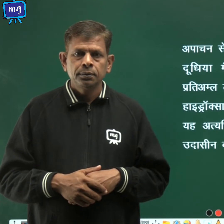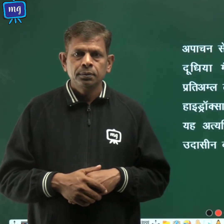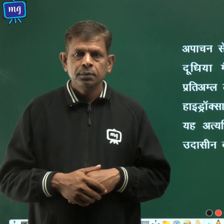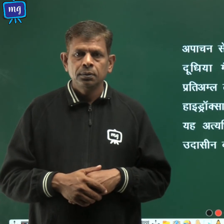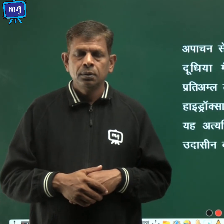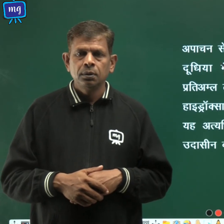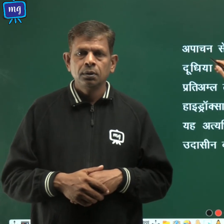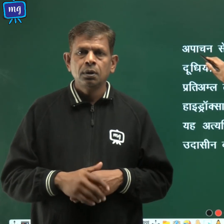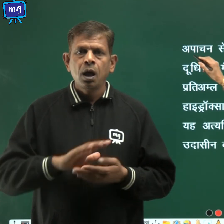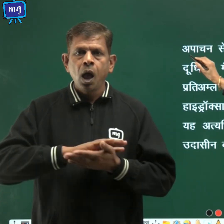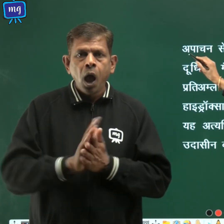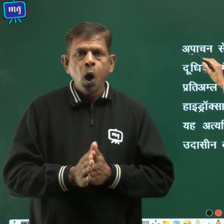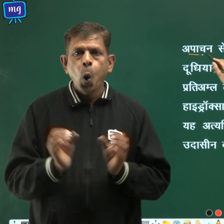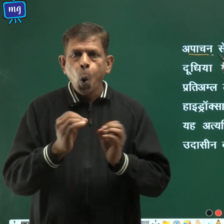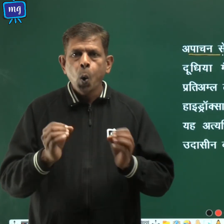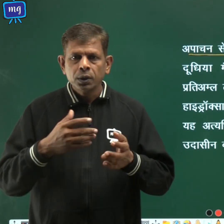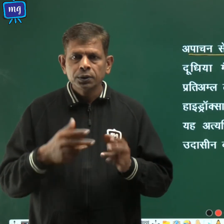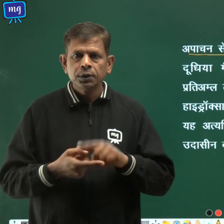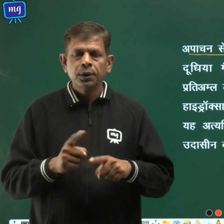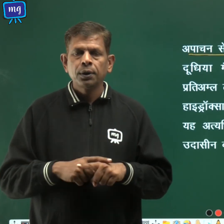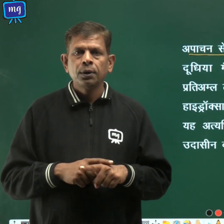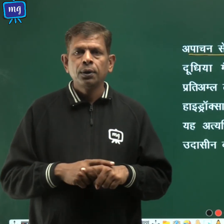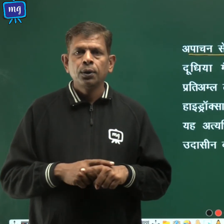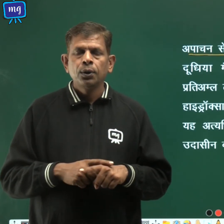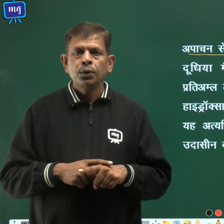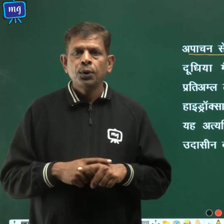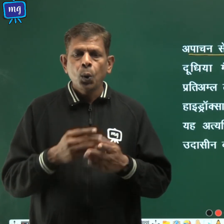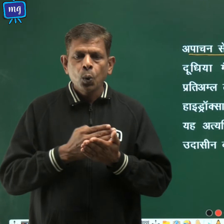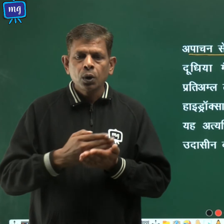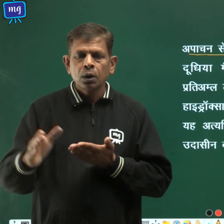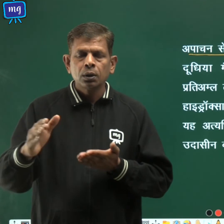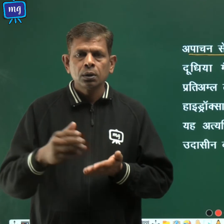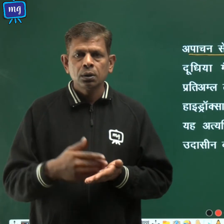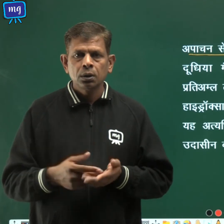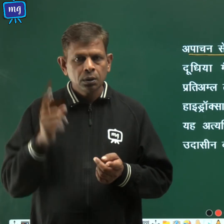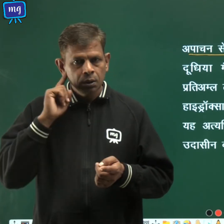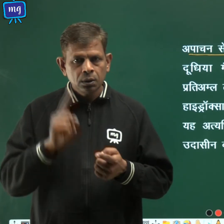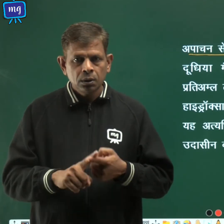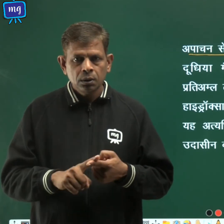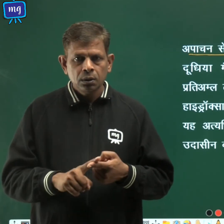अपाचन से मुक्ति पाने के लिए